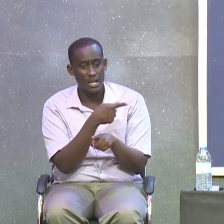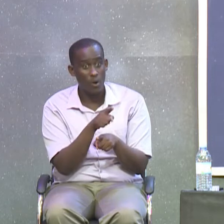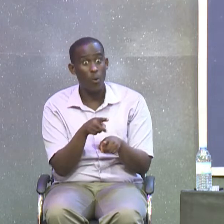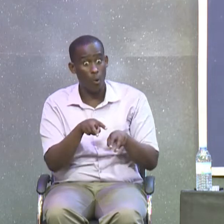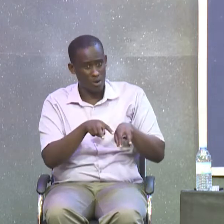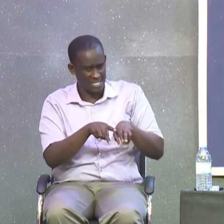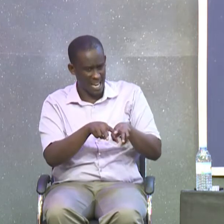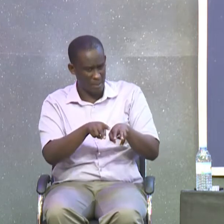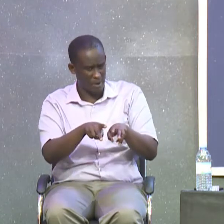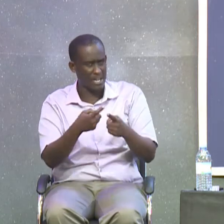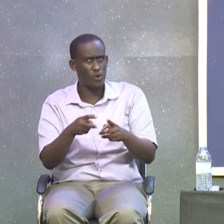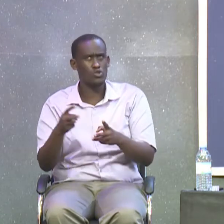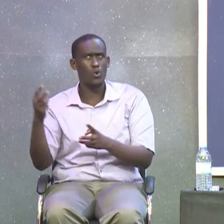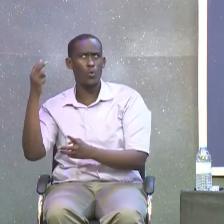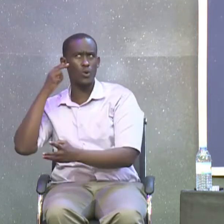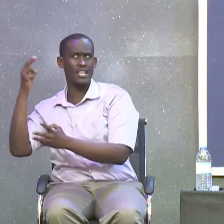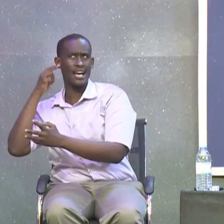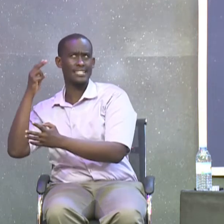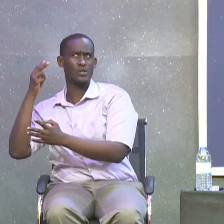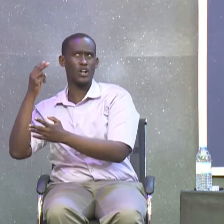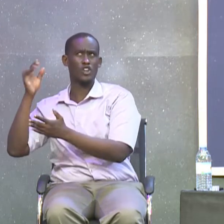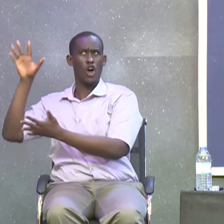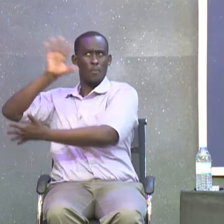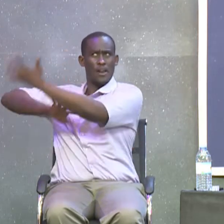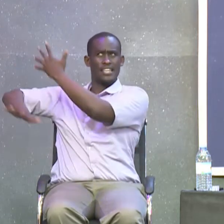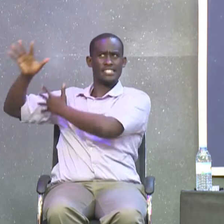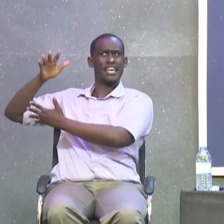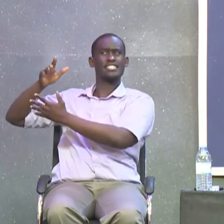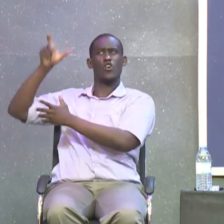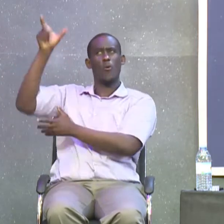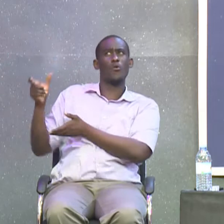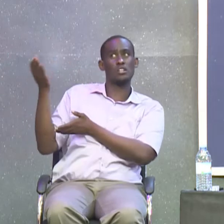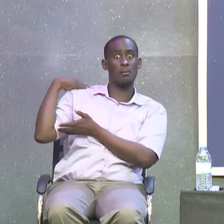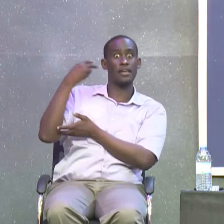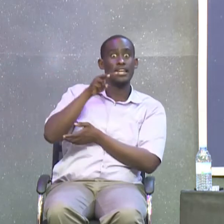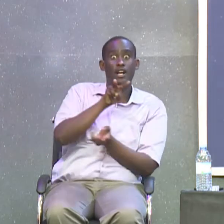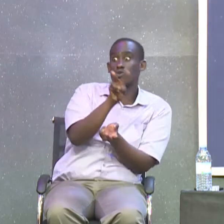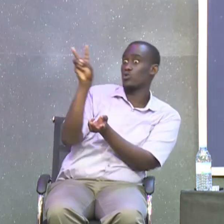okuwulira nti waliyo presence omuntu omulala akugoberera naye tosobola kukyuka kutunula mabega